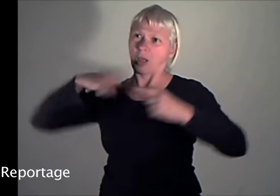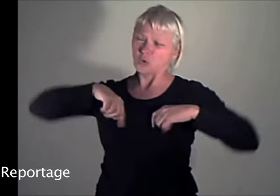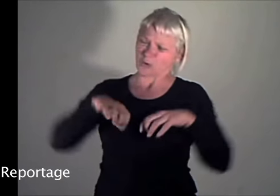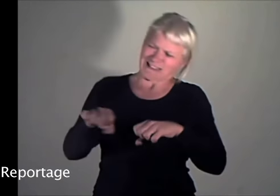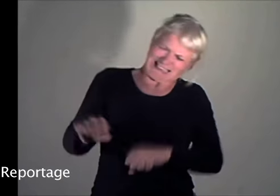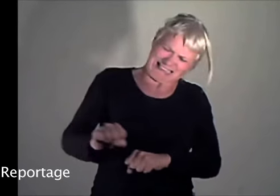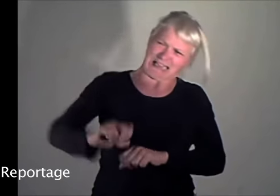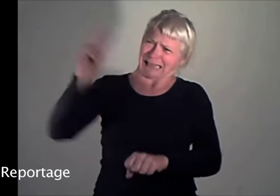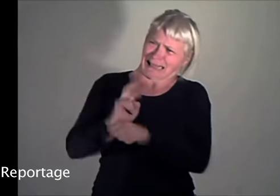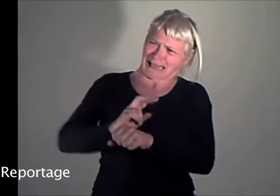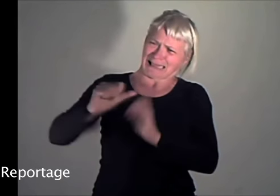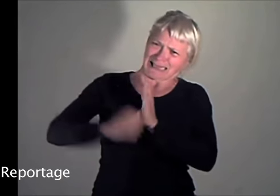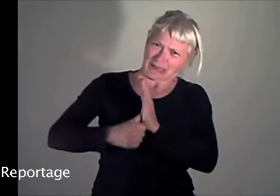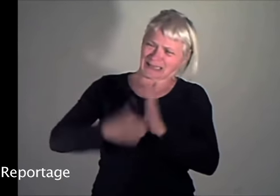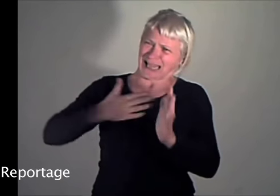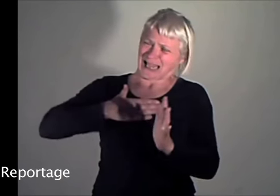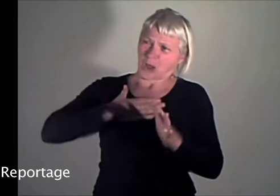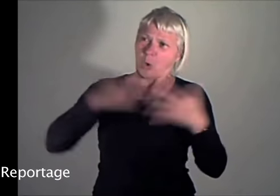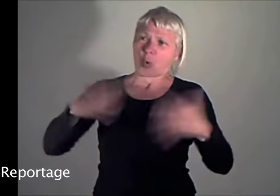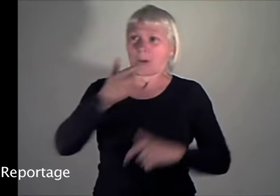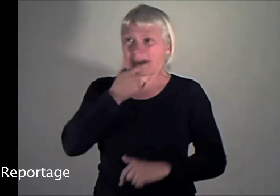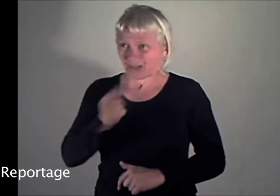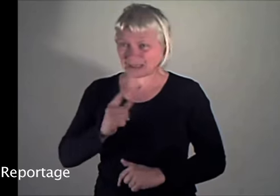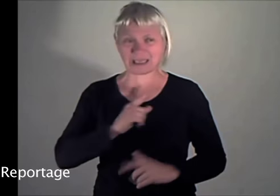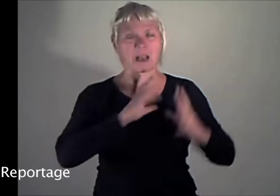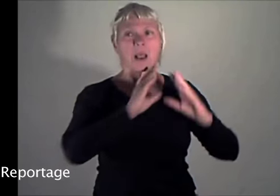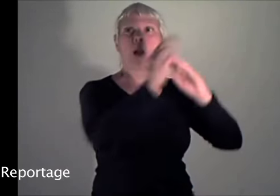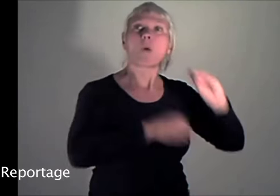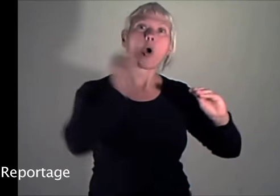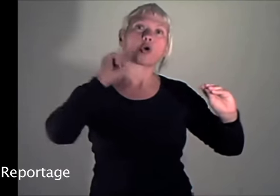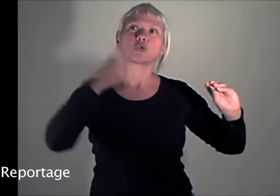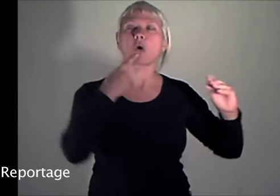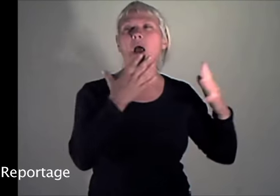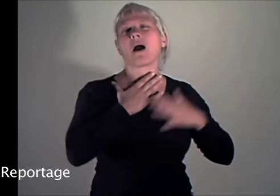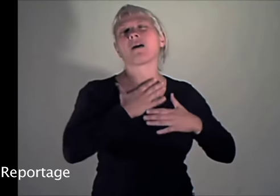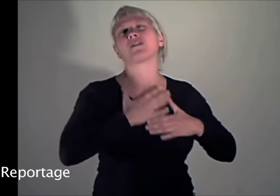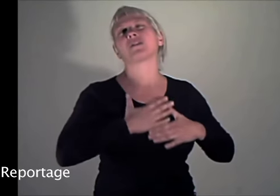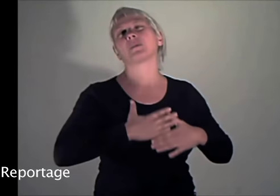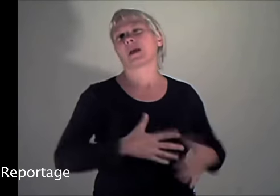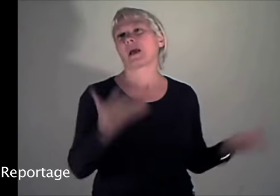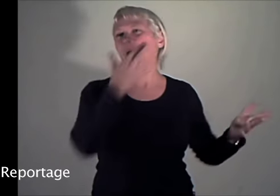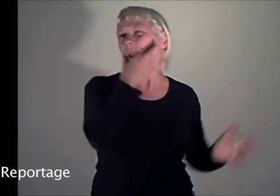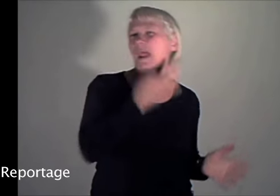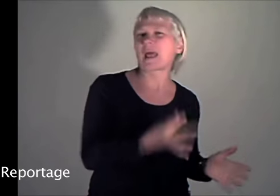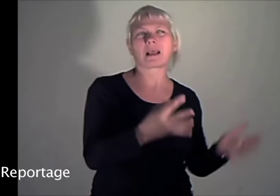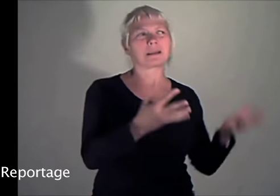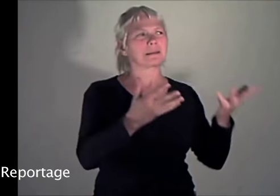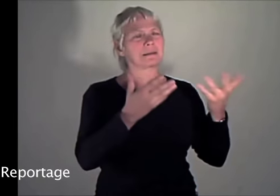vie, c'est là que surgit la vie. On dit que les sourds ont le choix donc d'avoir